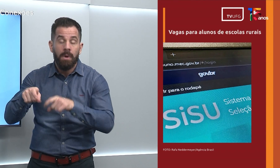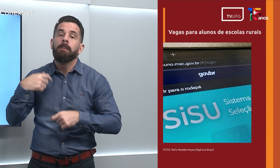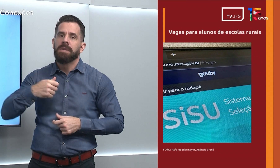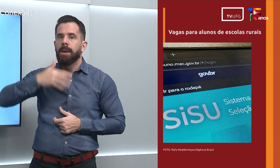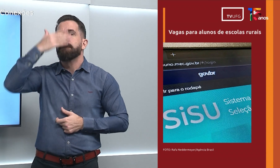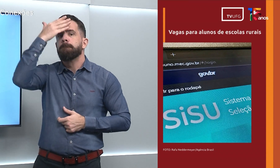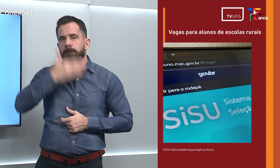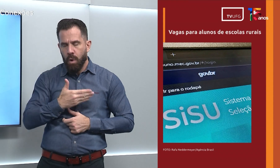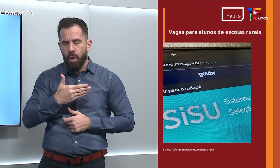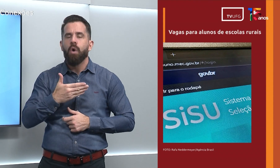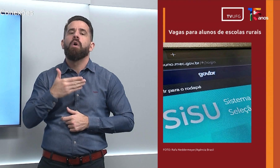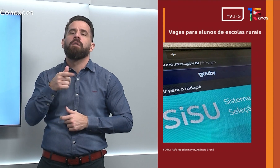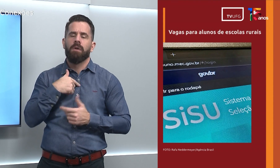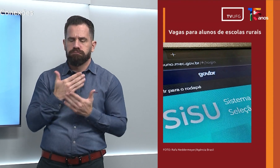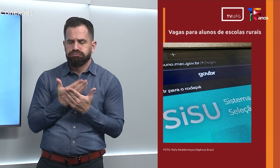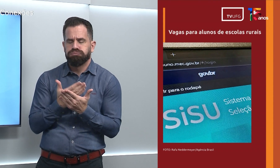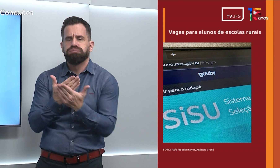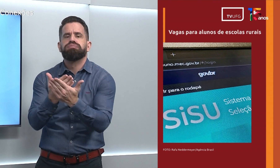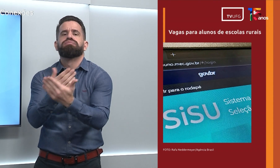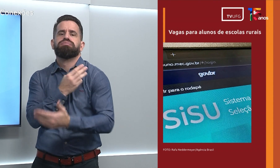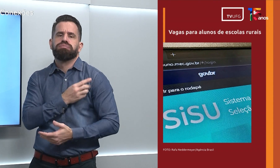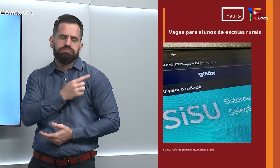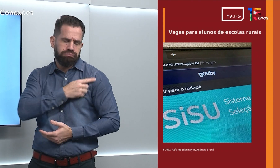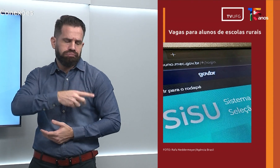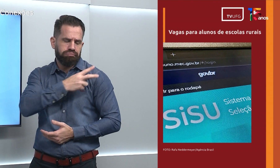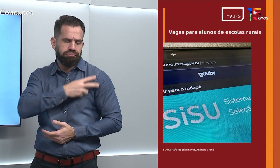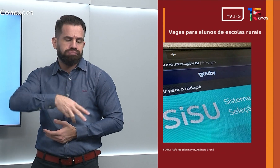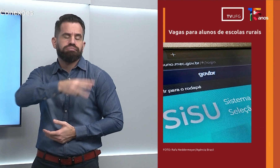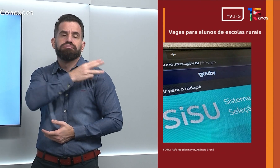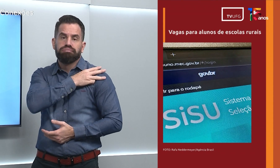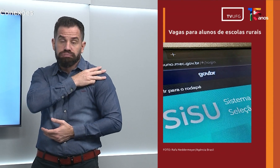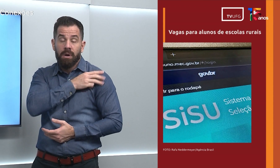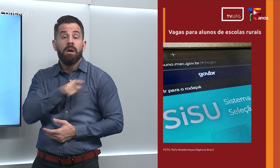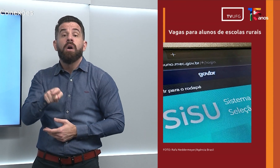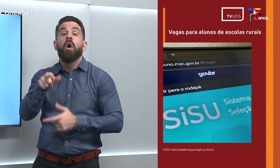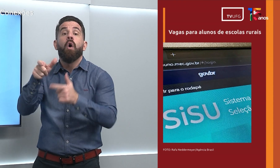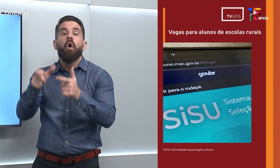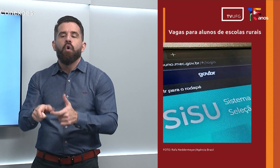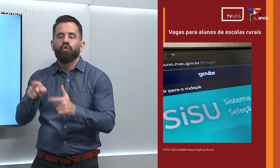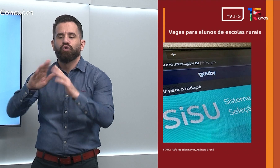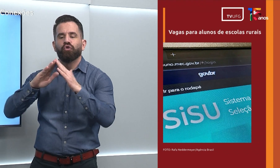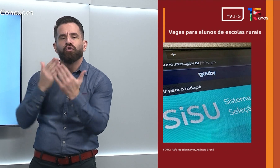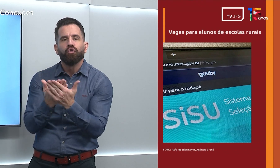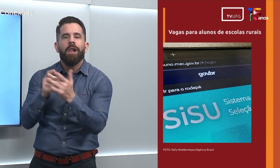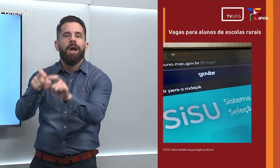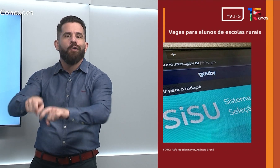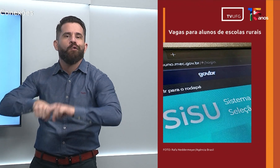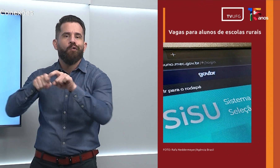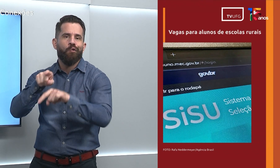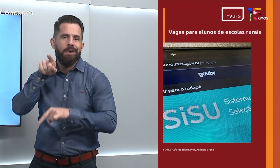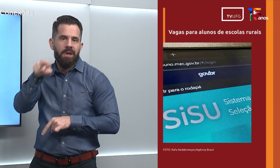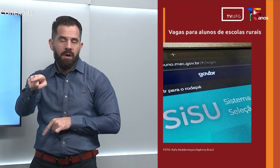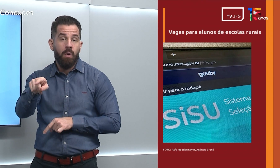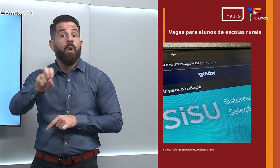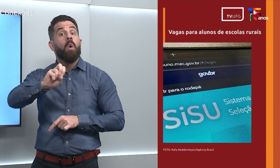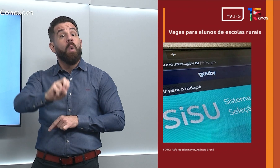que cursou integralmente o ensino médio em escolas em áreas rurais ou que